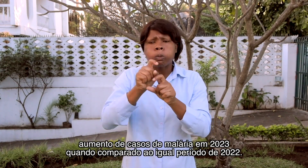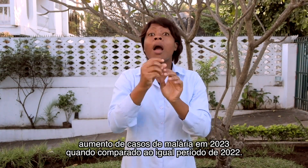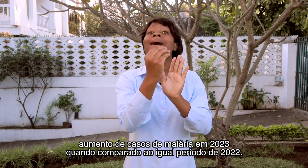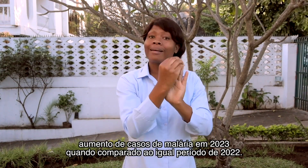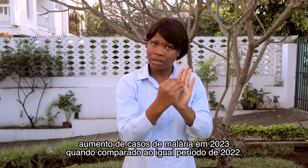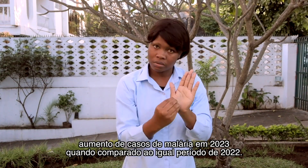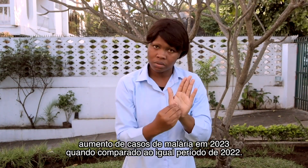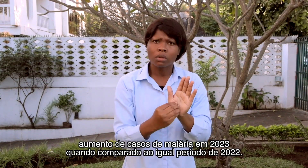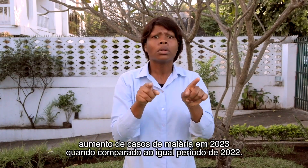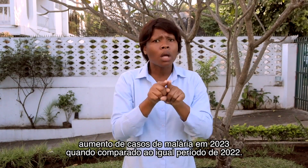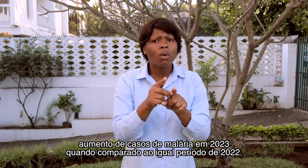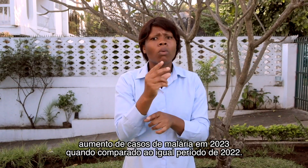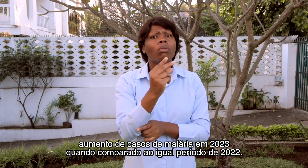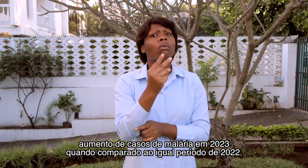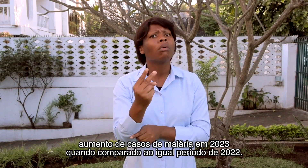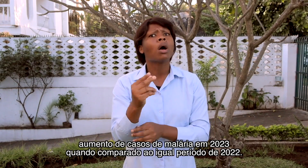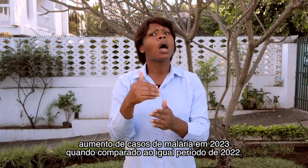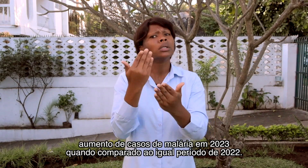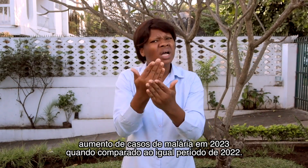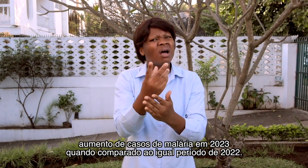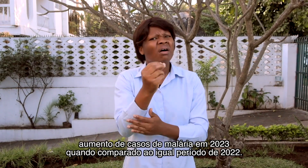quando comparado ao igual período de 2022.